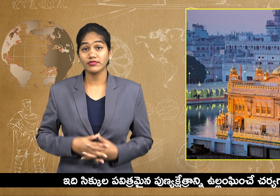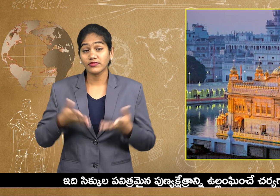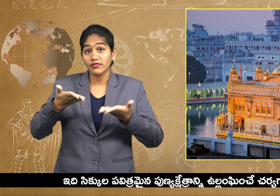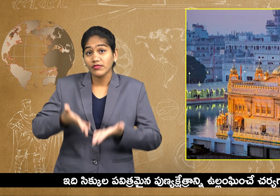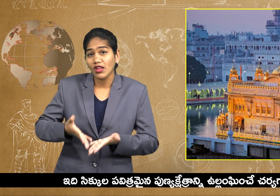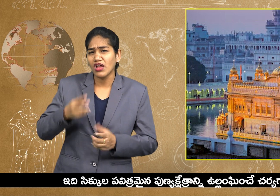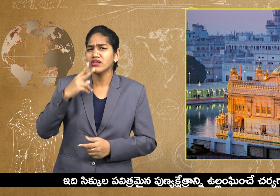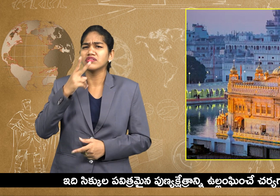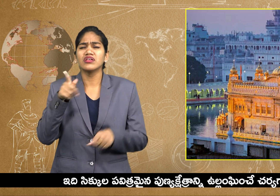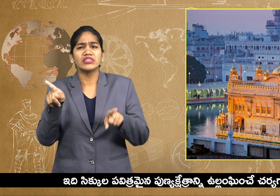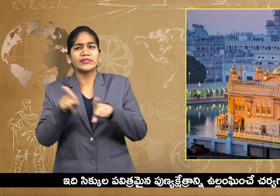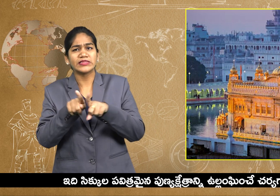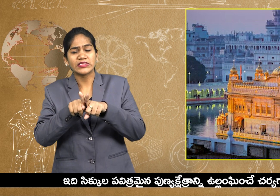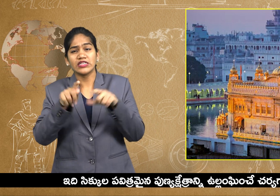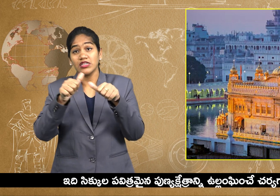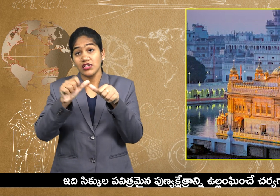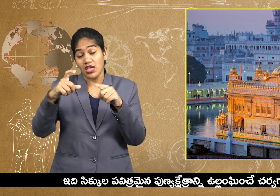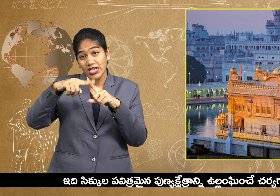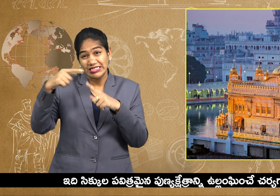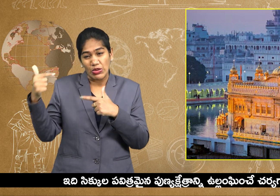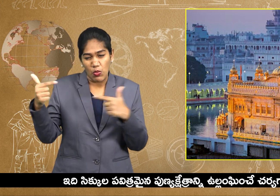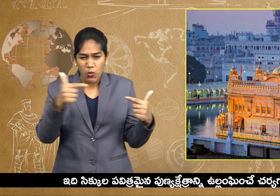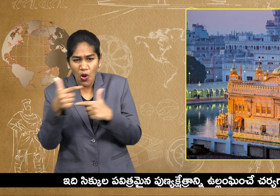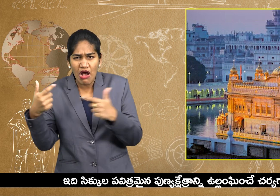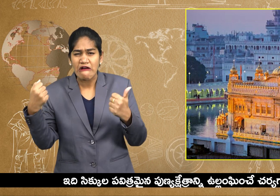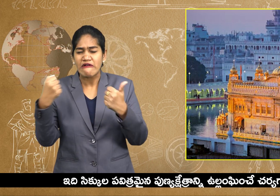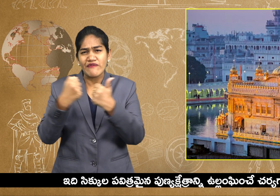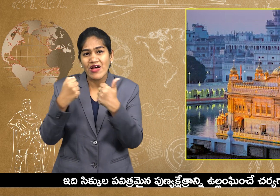ఇది సిక్కుల పవిత్ర పుణ్యక్షేత్రాన్ని ఉల్లంఘించే చర్యగా భావించబడింది.